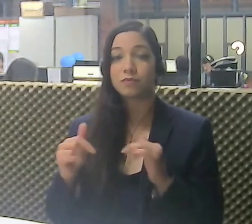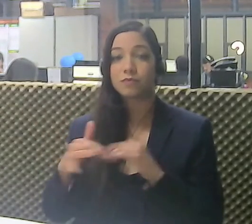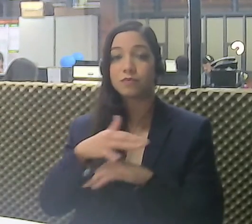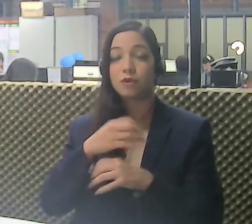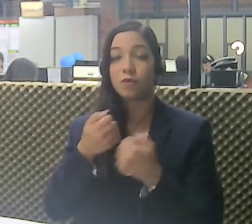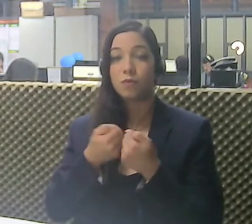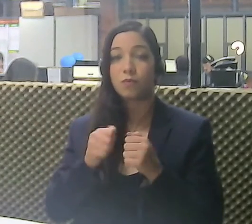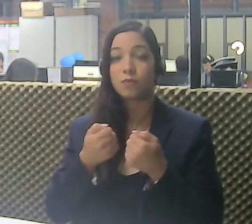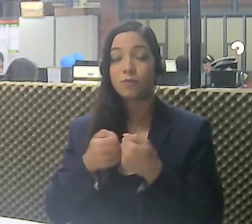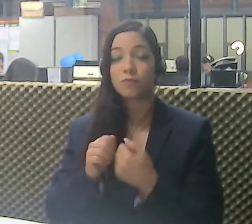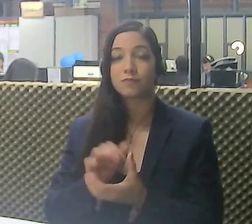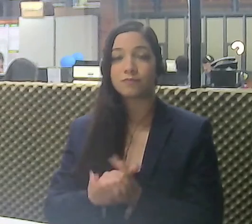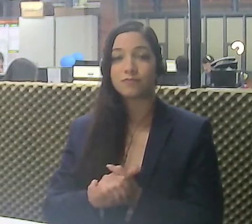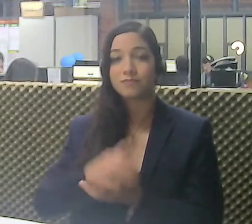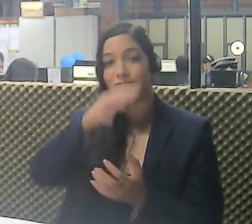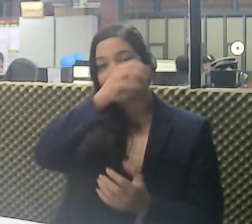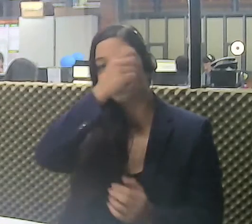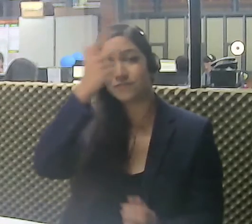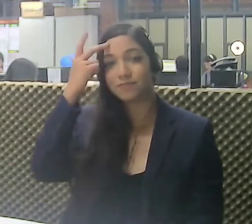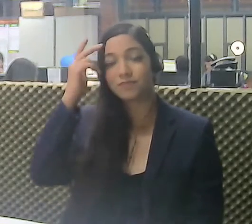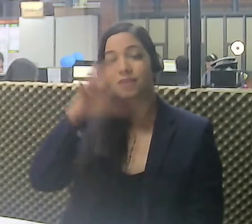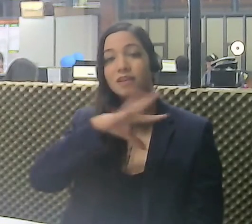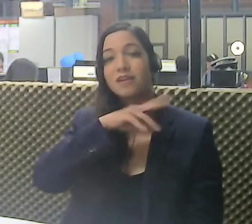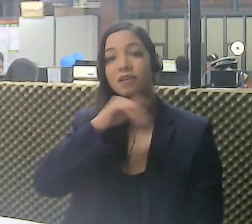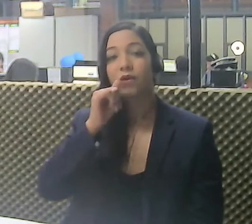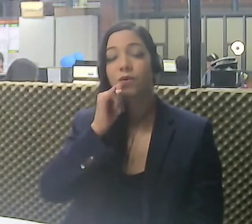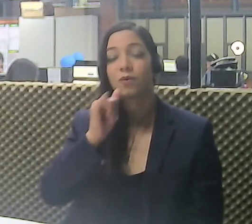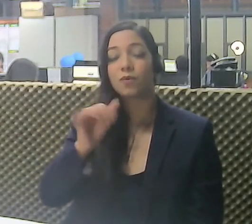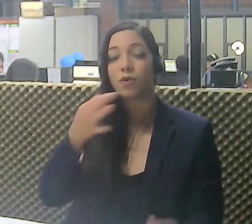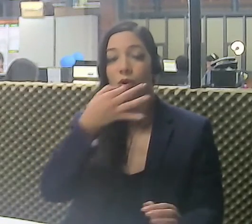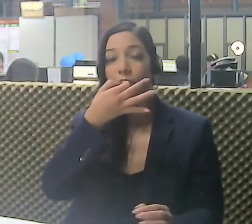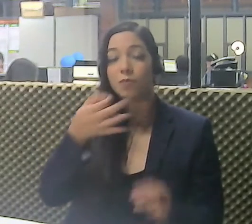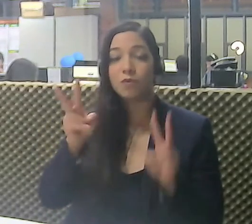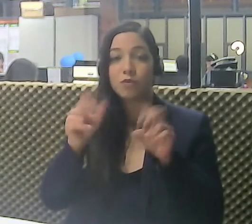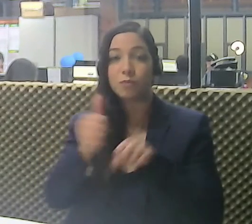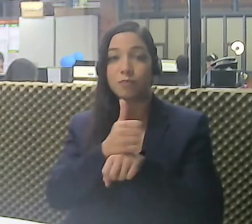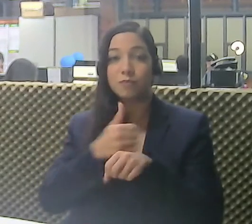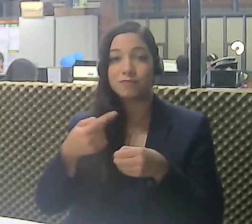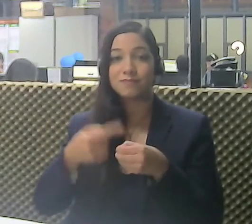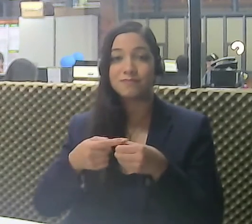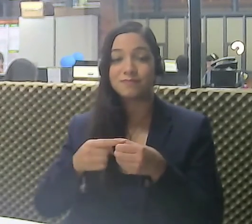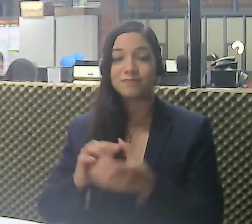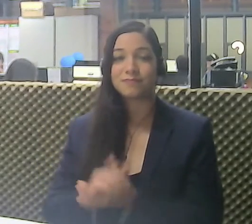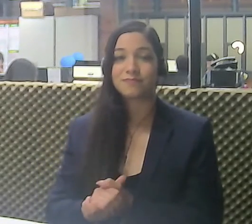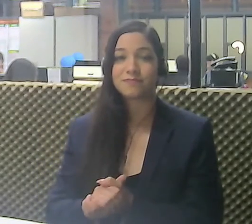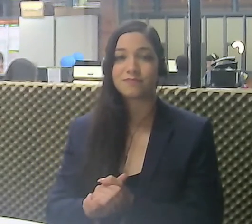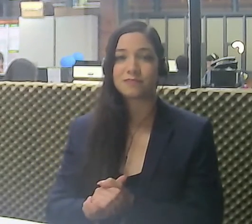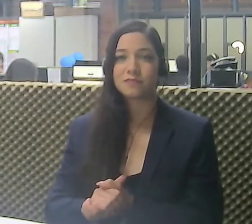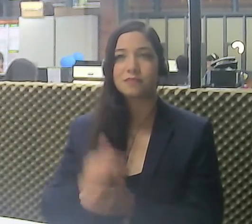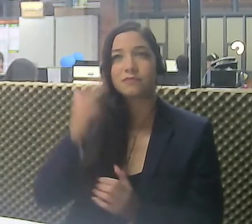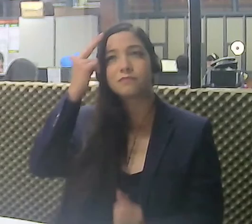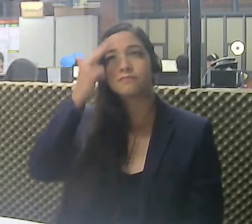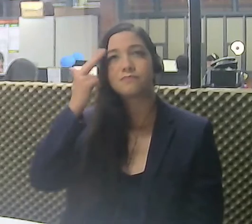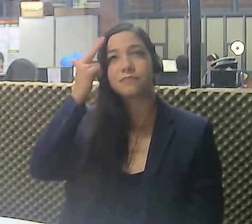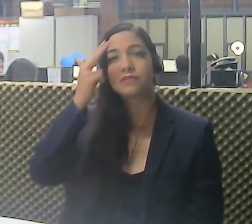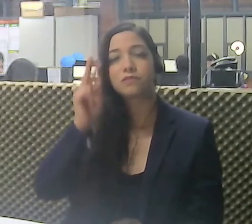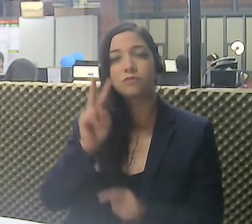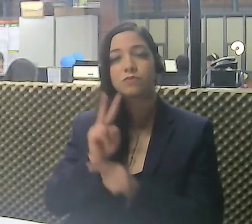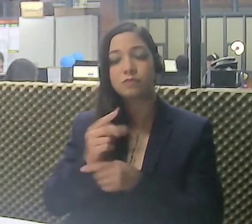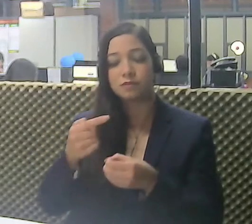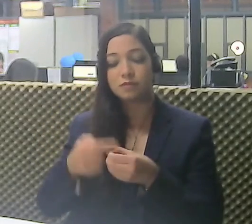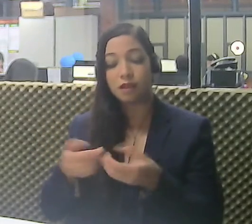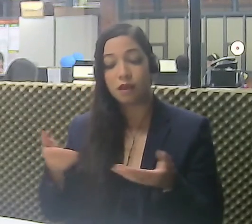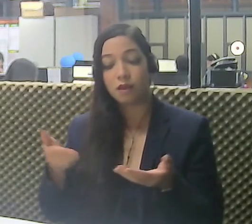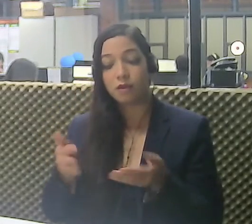público. O prefeito Adelmo Leão comenta sobre essa nova melhoria para a cidade. Você tem que pensar uma cidade para hoje e